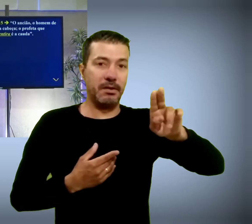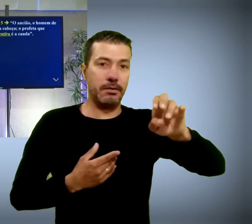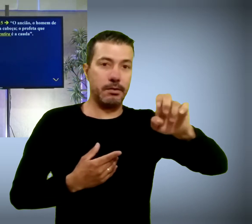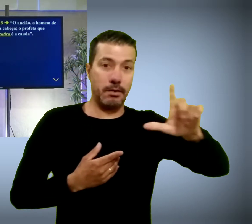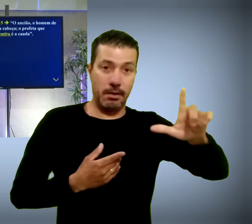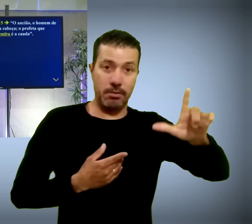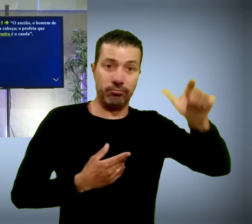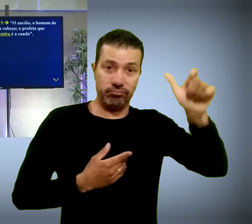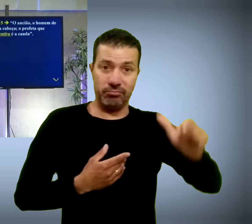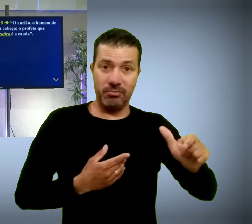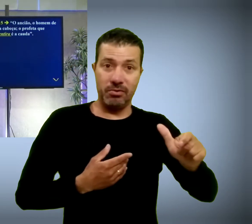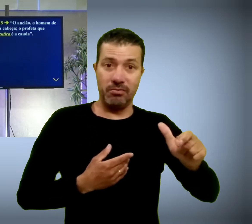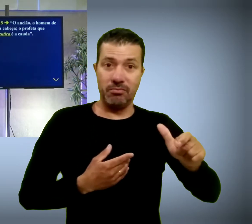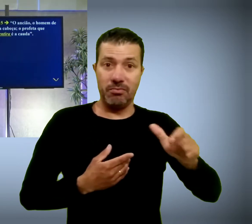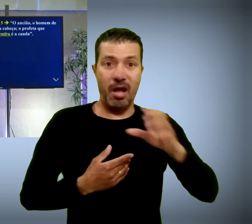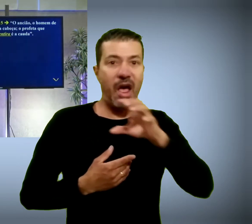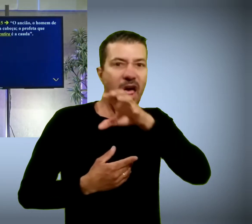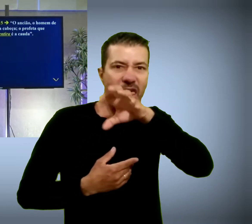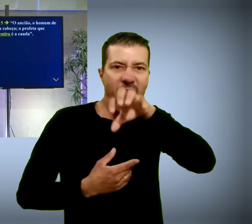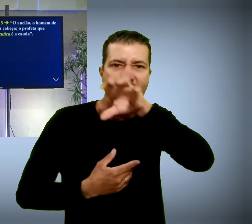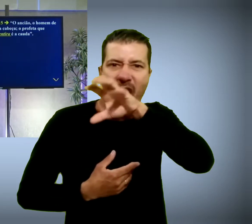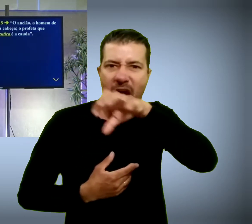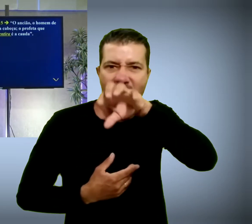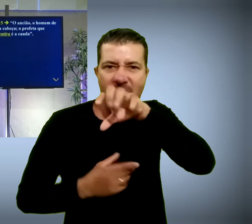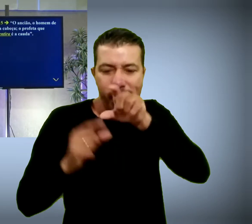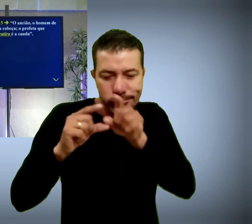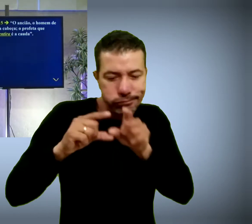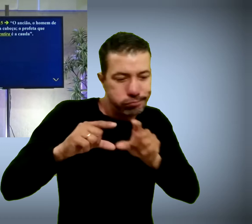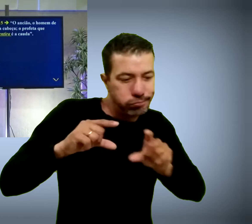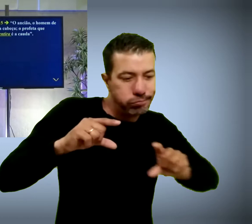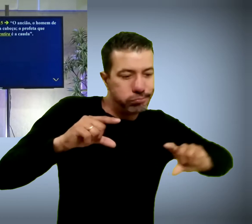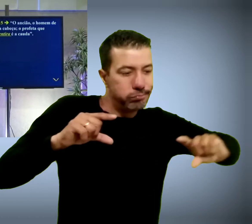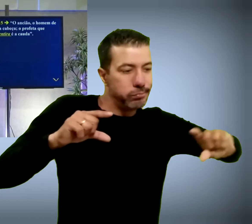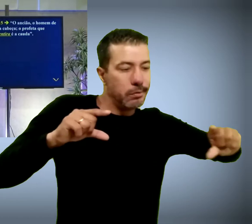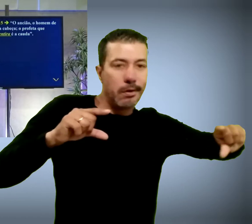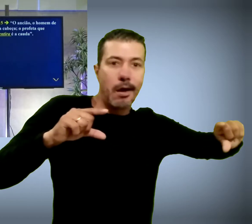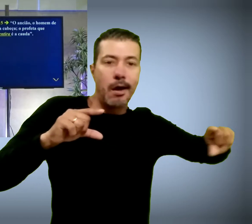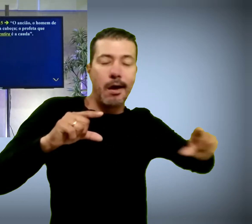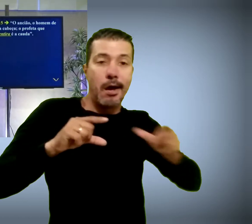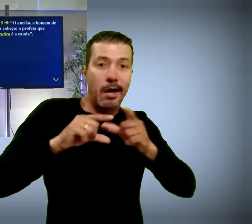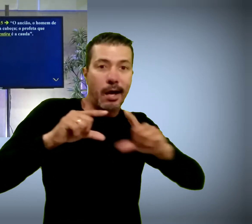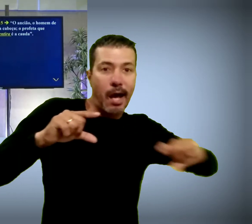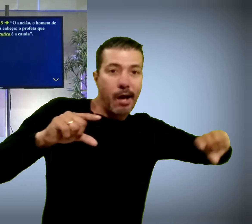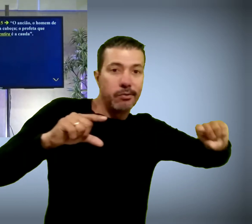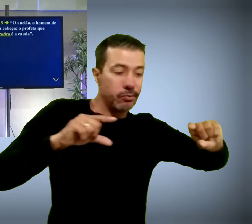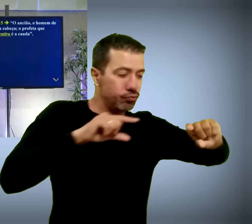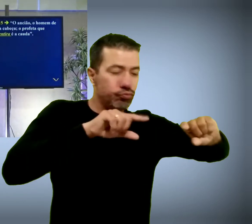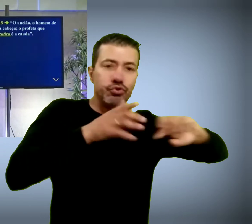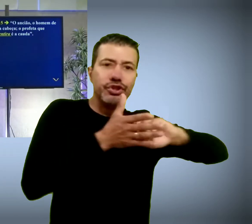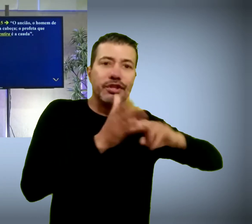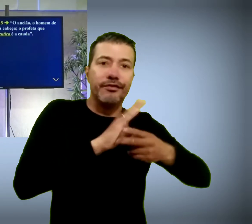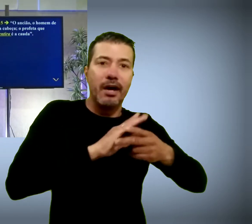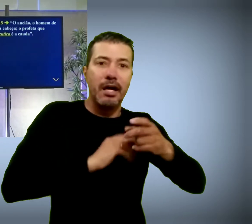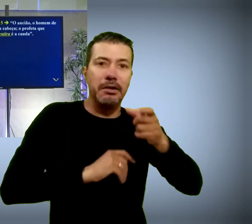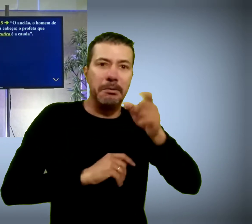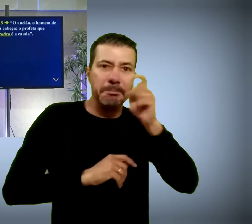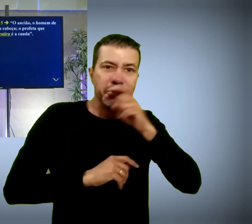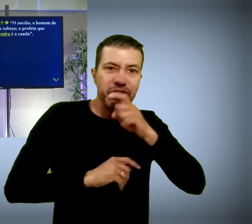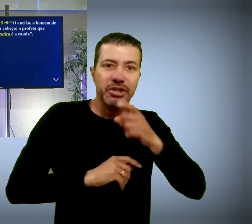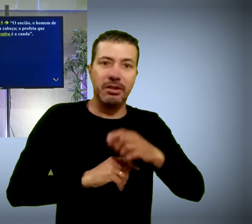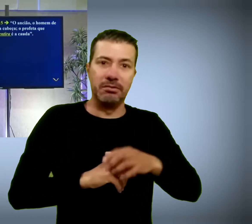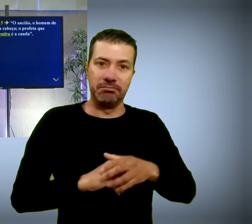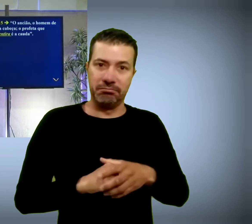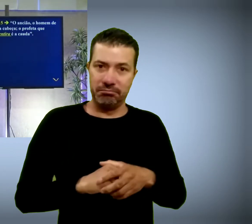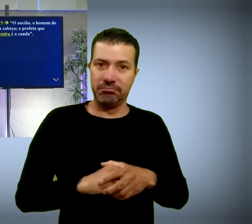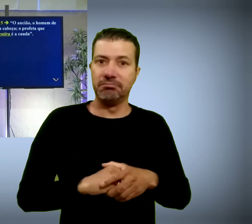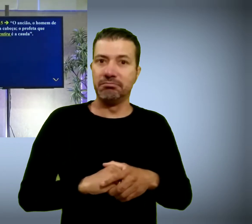o dragão que usou a sua cauda. E a gente aprendeu em Isaías que cauda é mentira. Ele falou mentiras a respeito de Deus.